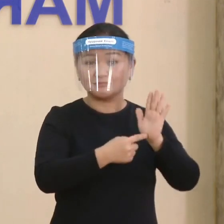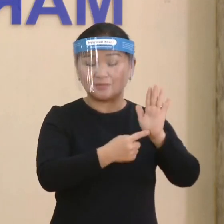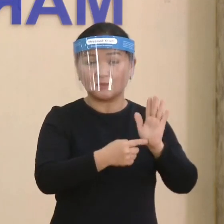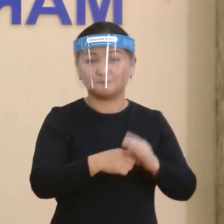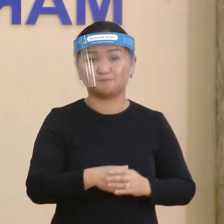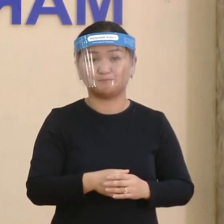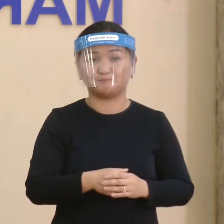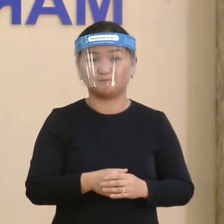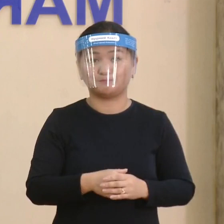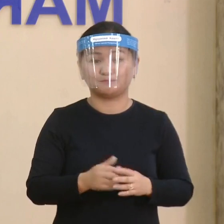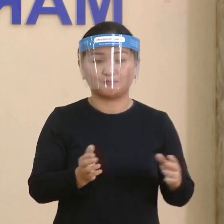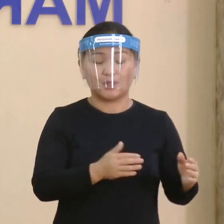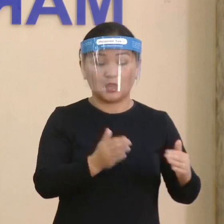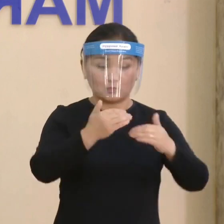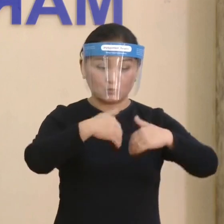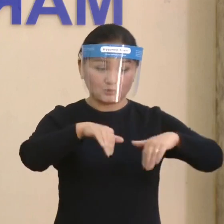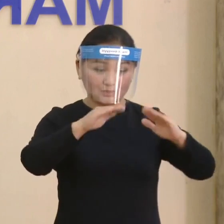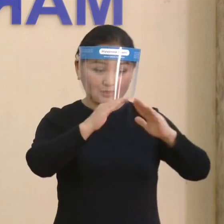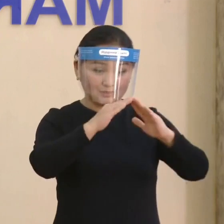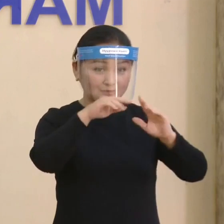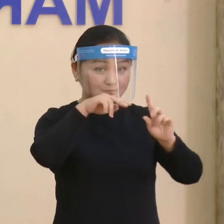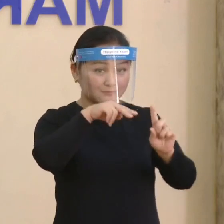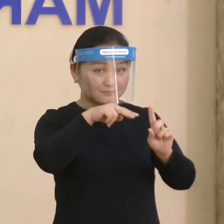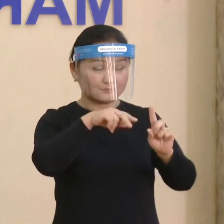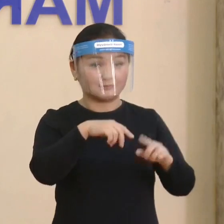За тусгаарлах хөрөнгө талаар буян жаргал дарга.